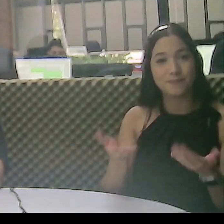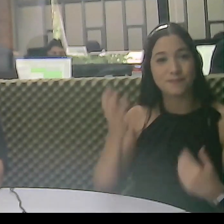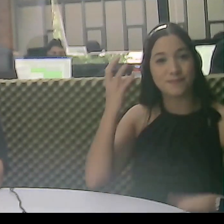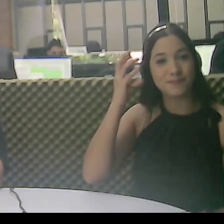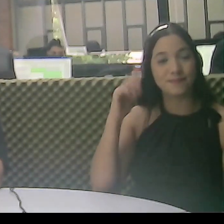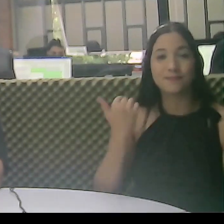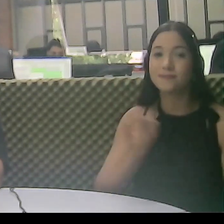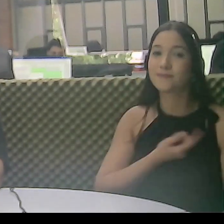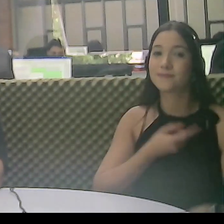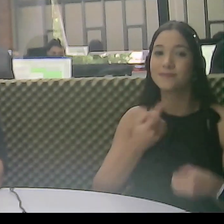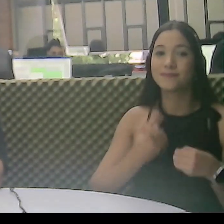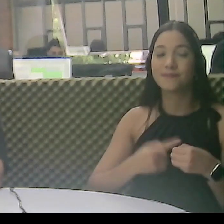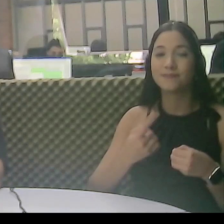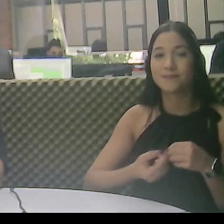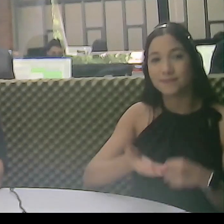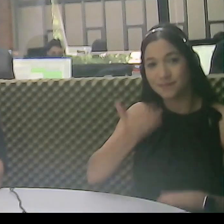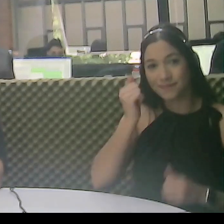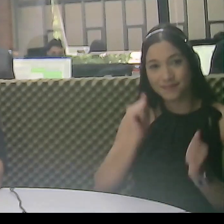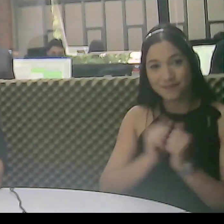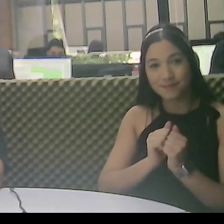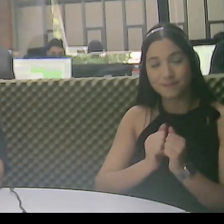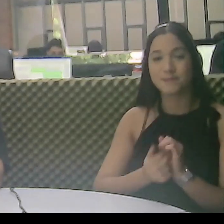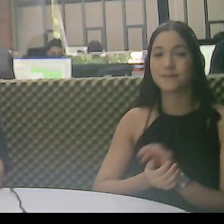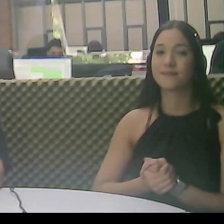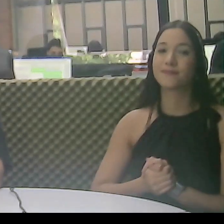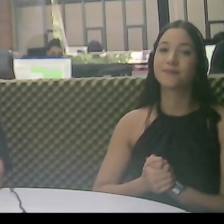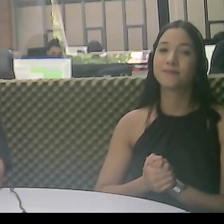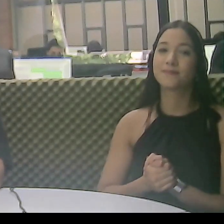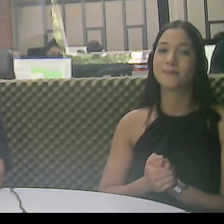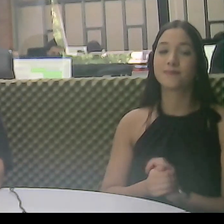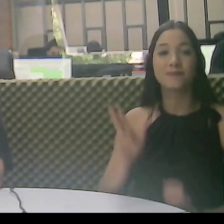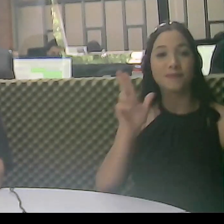de agora na Rádio Nossa Cidade.